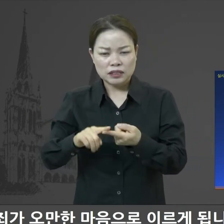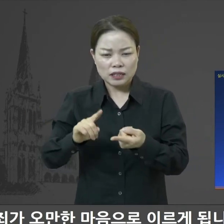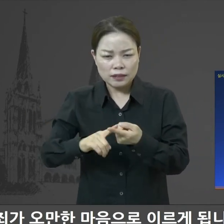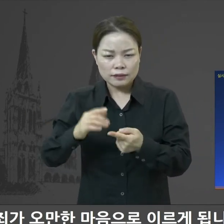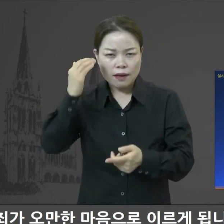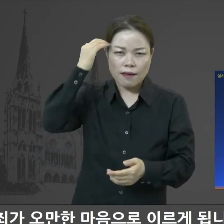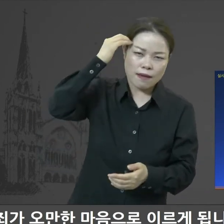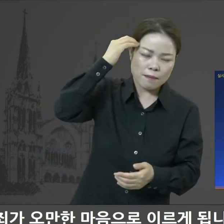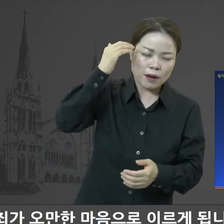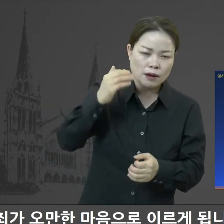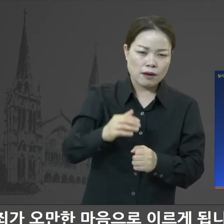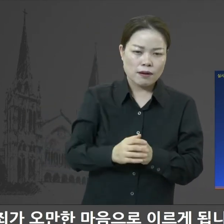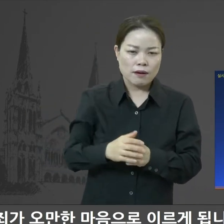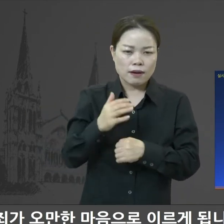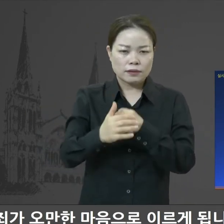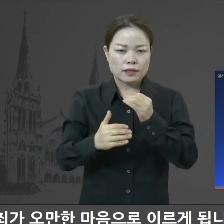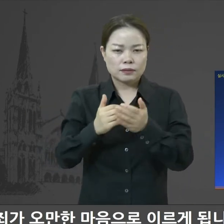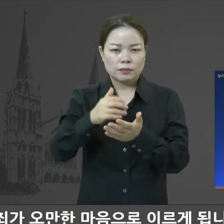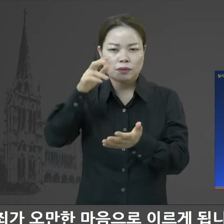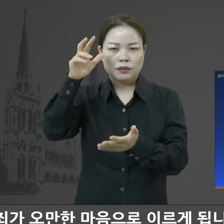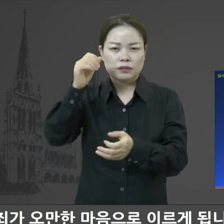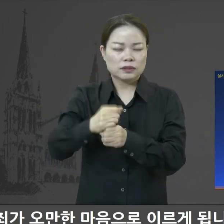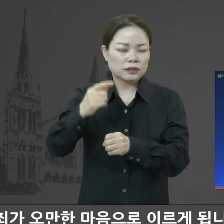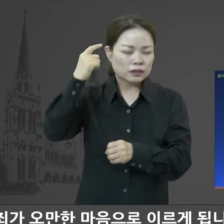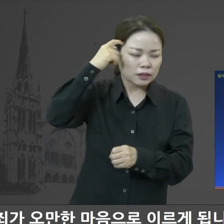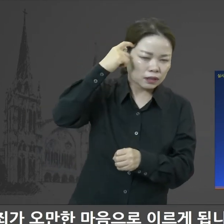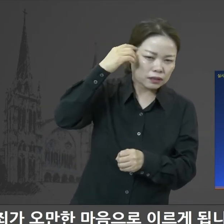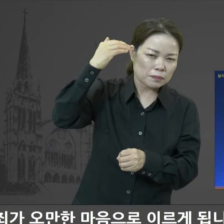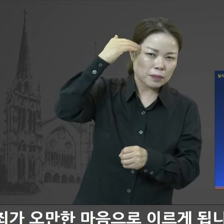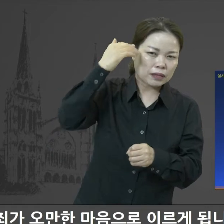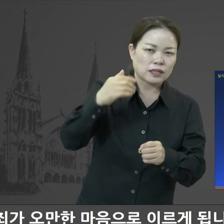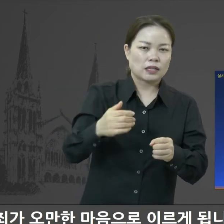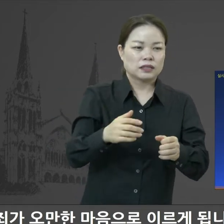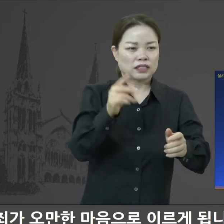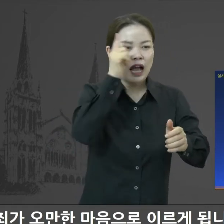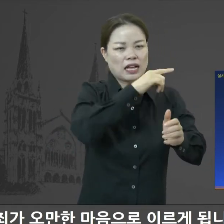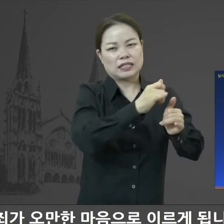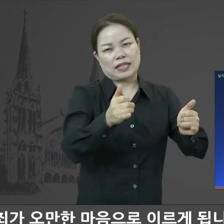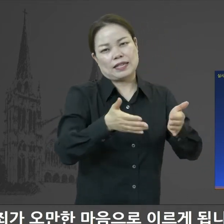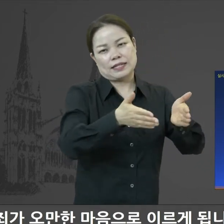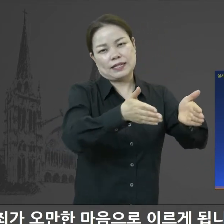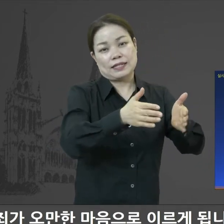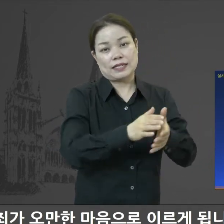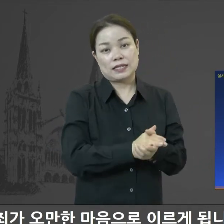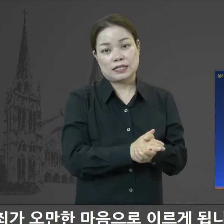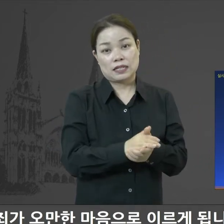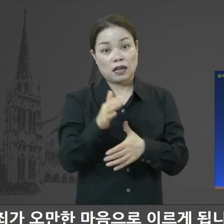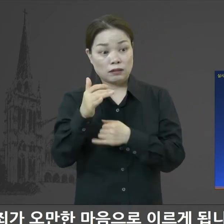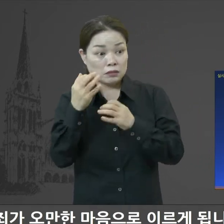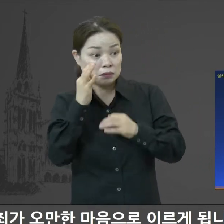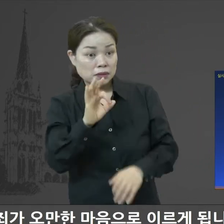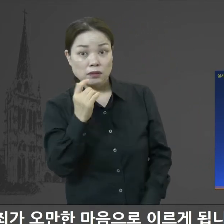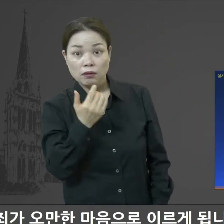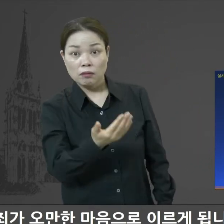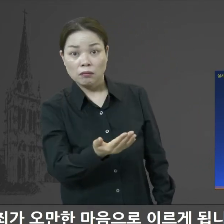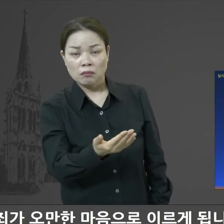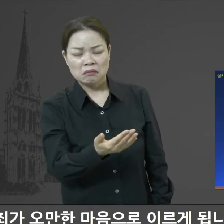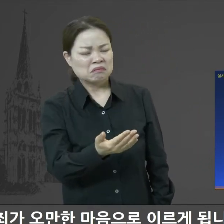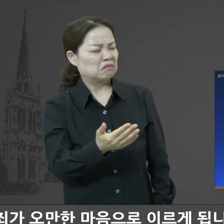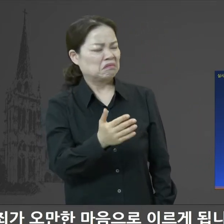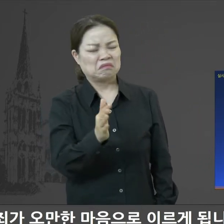하나님의 영광을 가리려고 적극적으로 노력하죠. 여러분 이런 길을 하나님께서 인정하실까요? 인정할